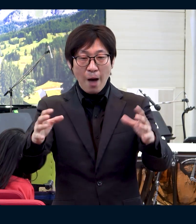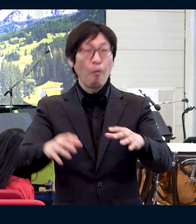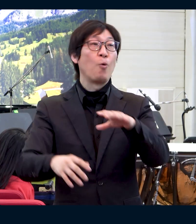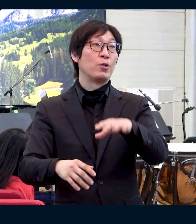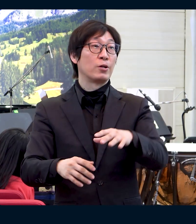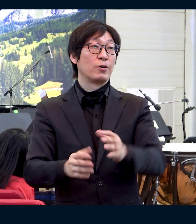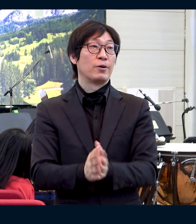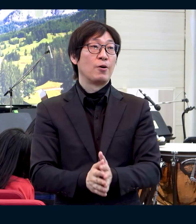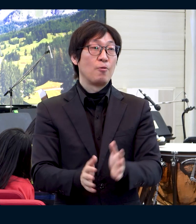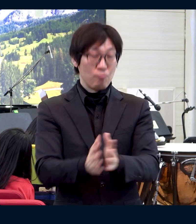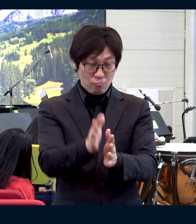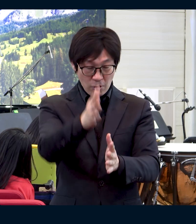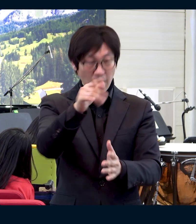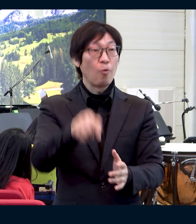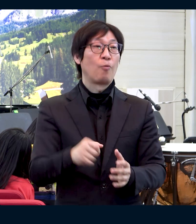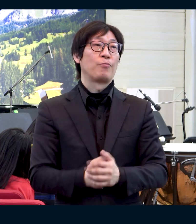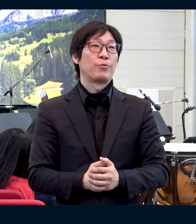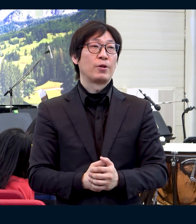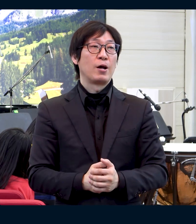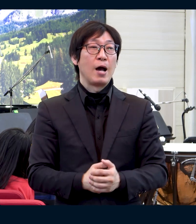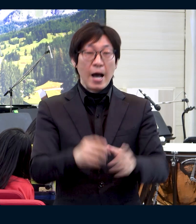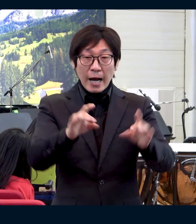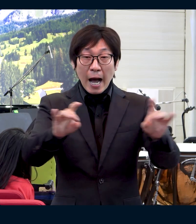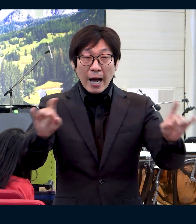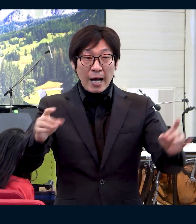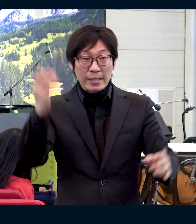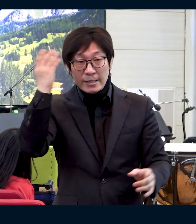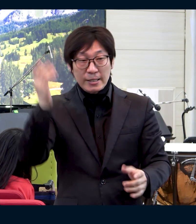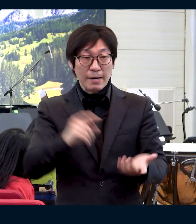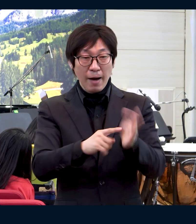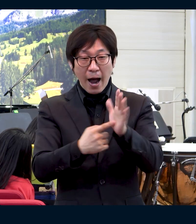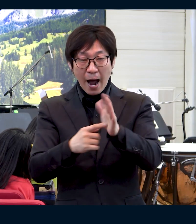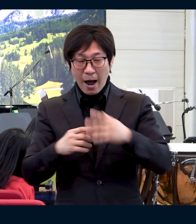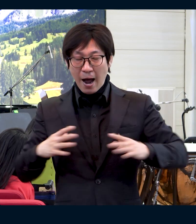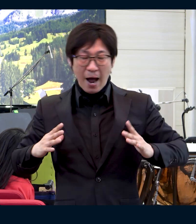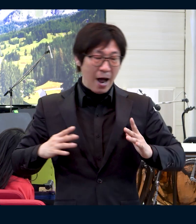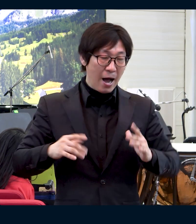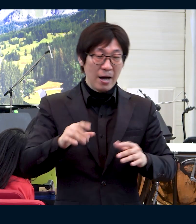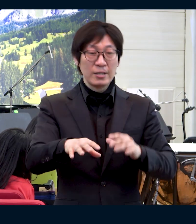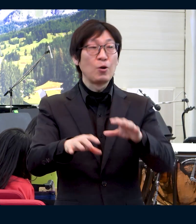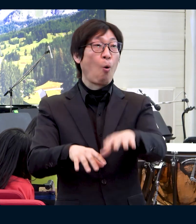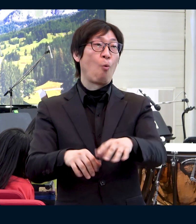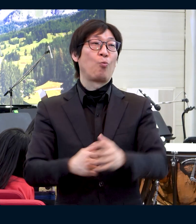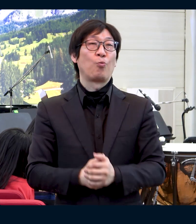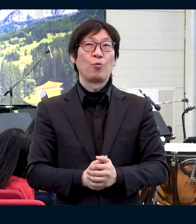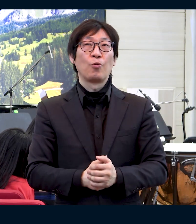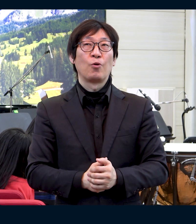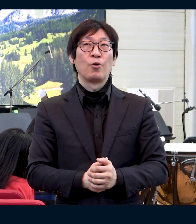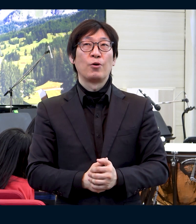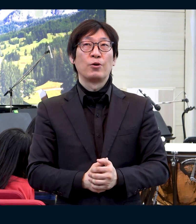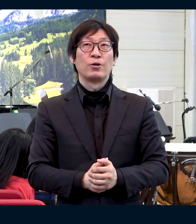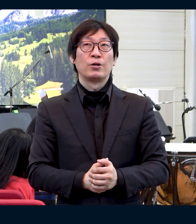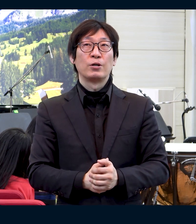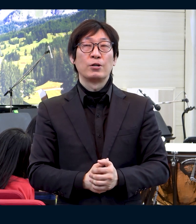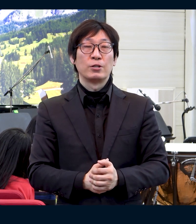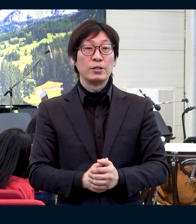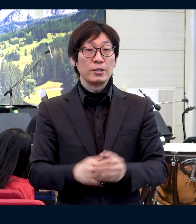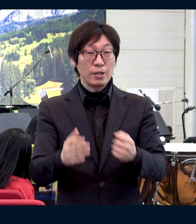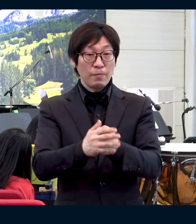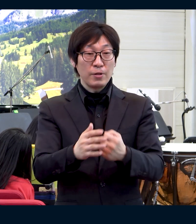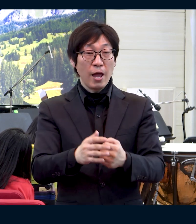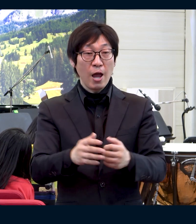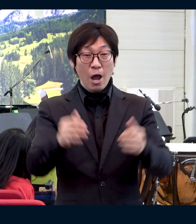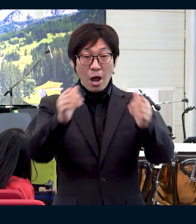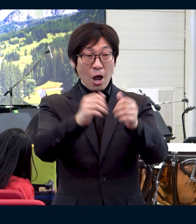곳입니다. 그래서 각자의 철학을 이야기하고 각자의 지식을 자랑하는 곳이 되었습니다. 그래서 강단에서 모인 우상들도